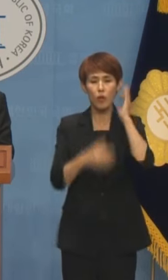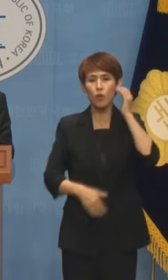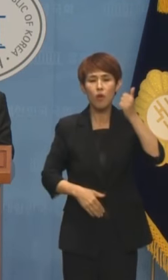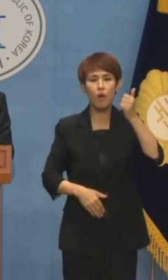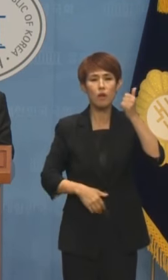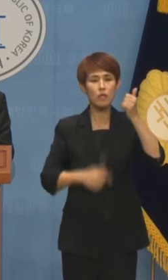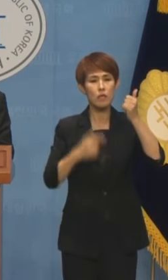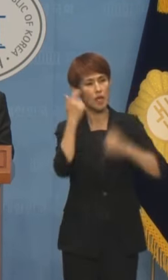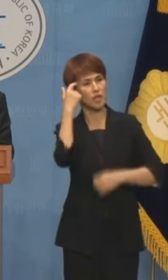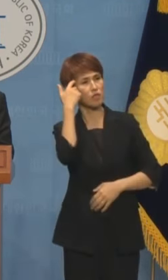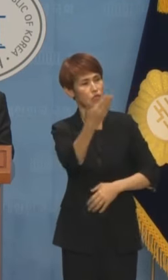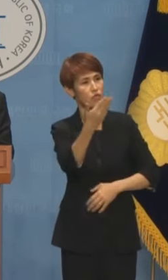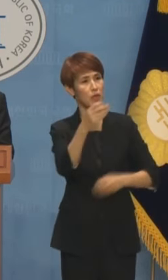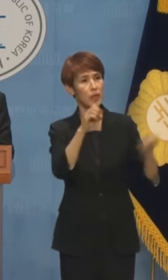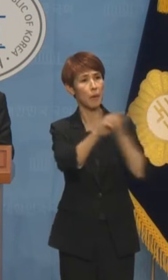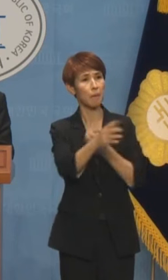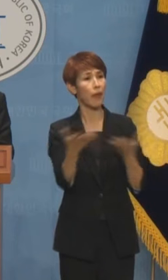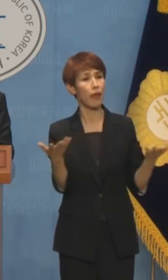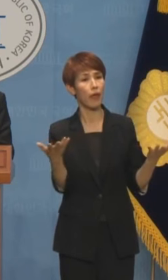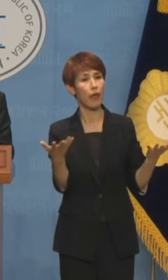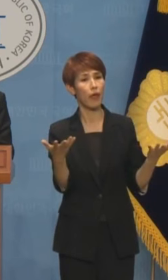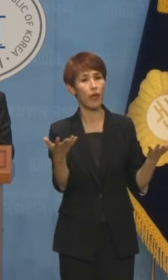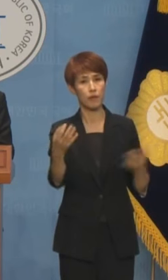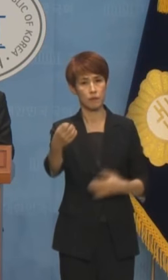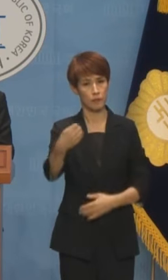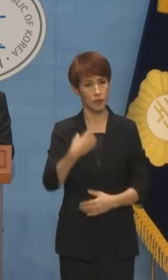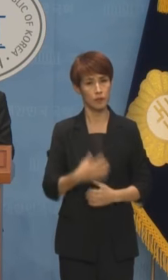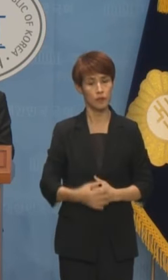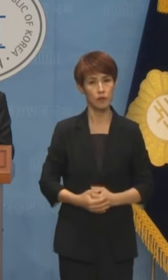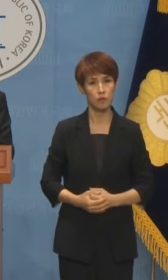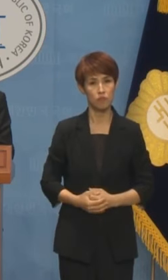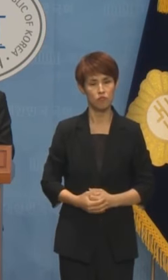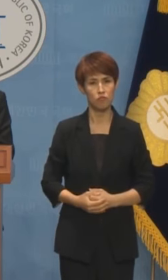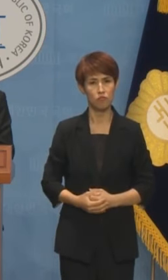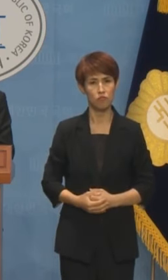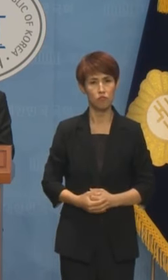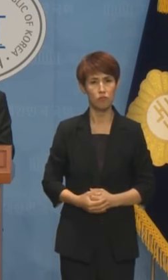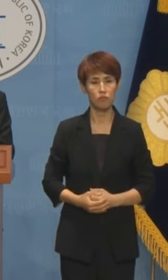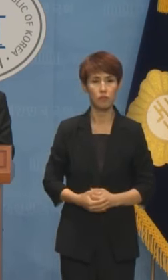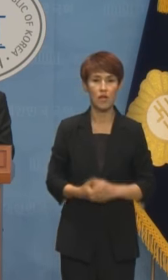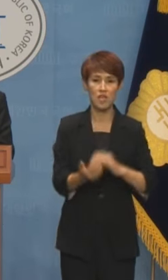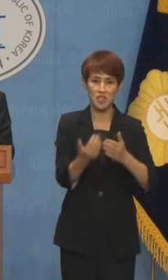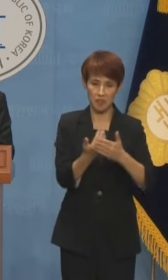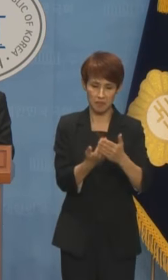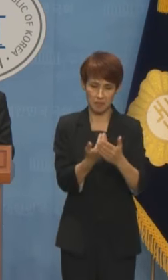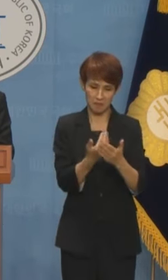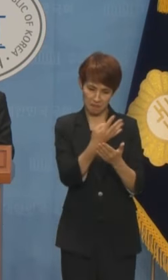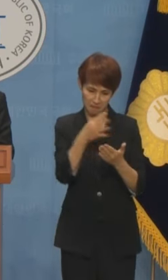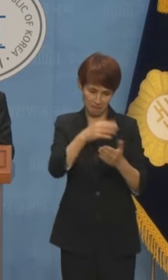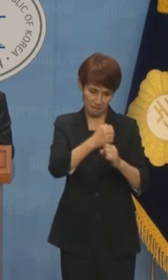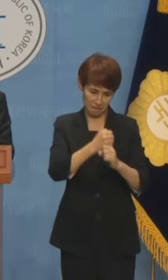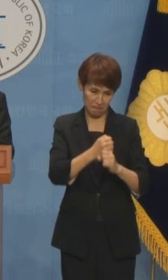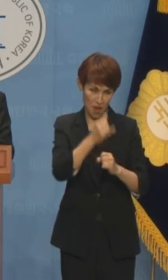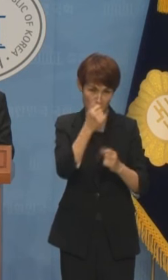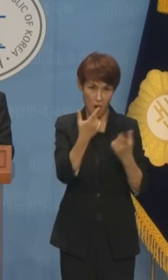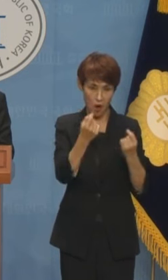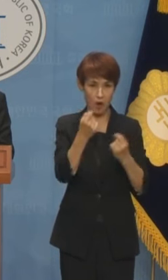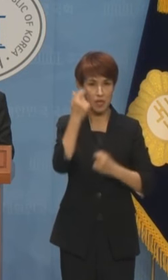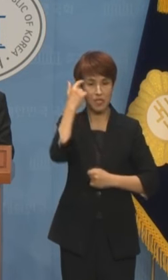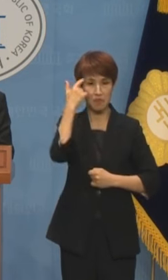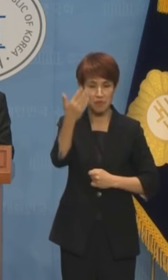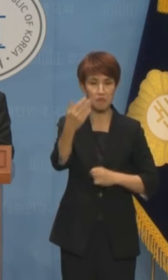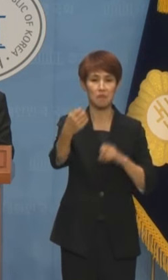사실상 답변하지 않았다라고 평가했습니다. 사전에 짜인 듯 매갈이 없는 질문과